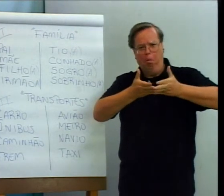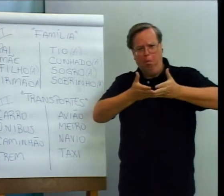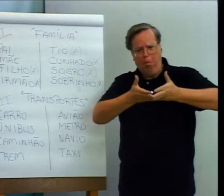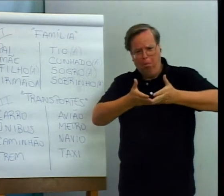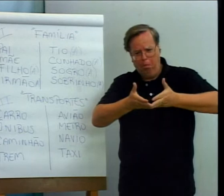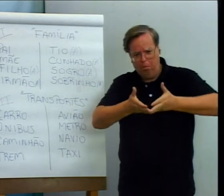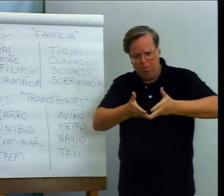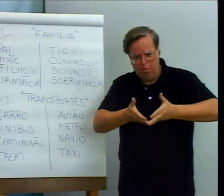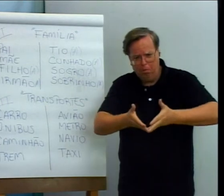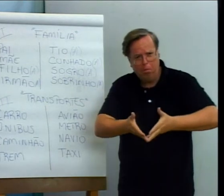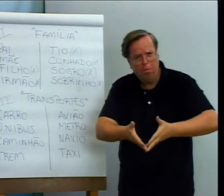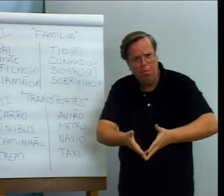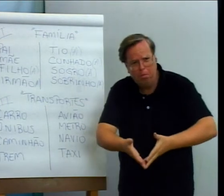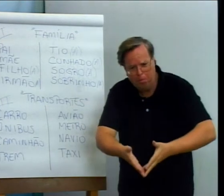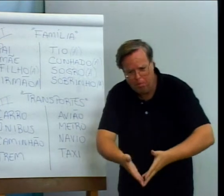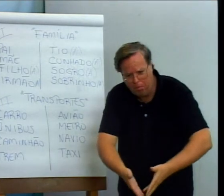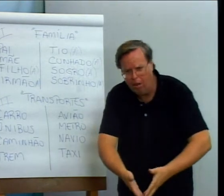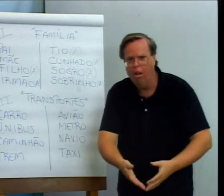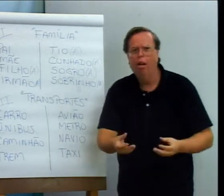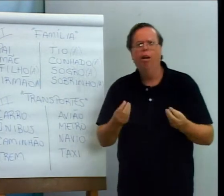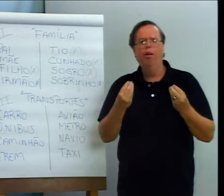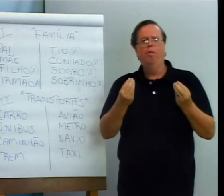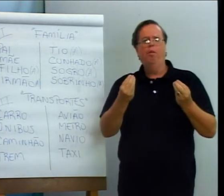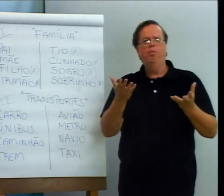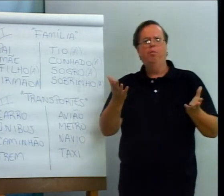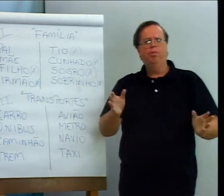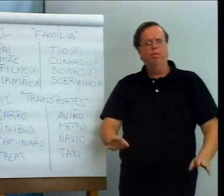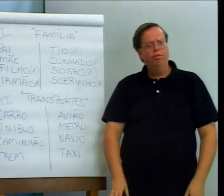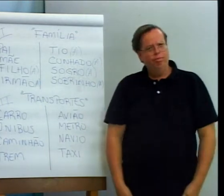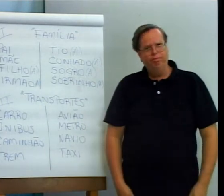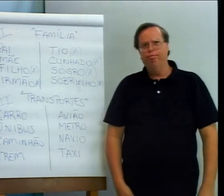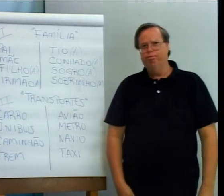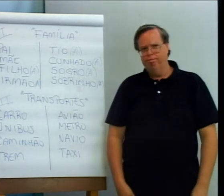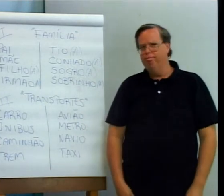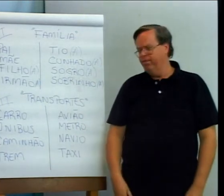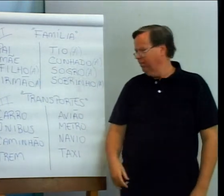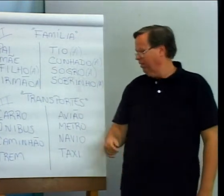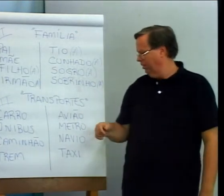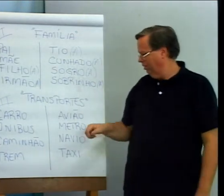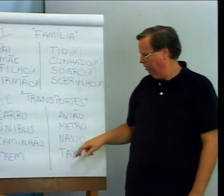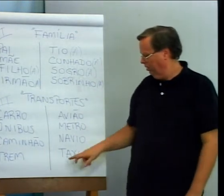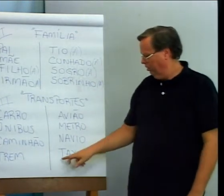foi afundando devagarinho. Titanic. Que coisa, né?